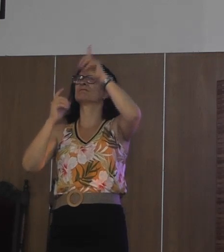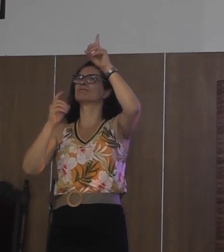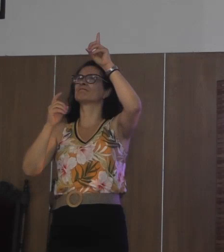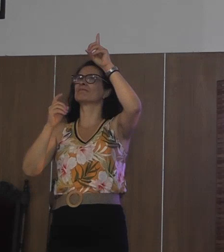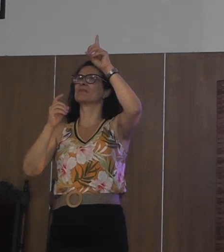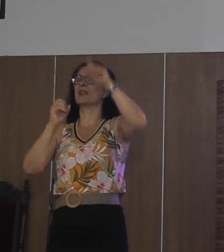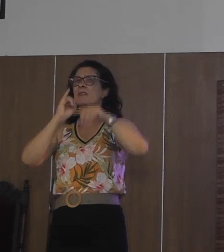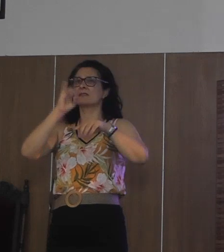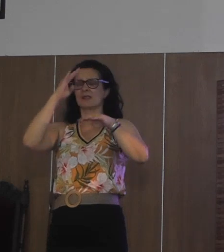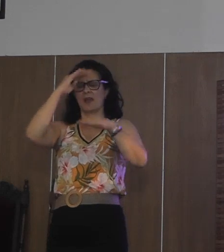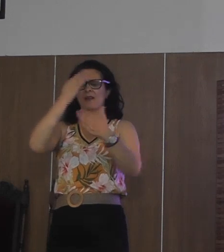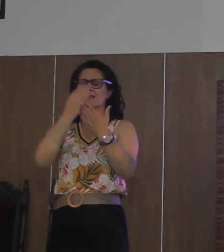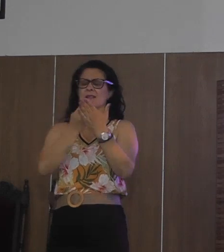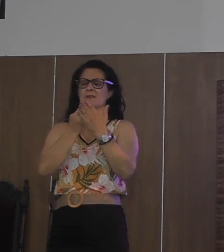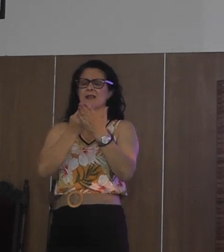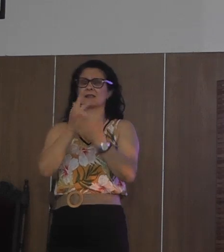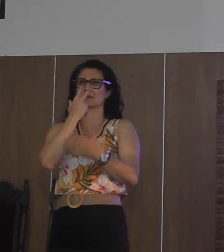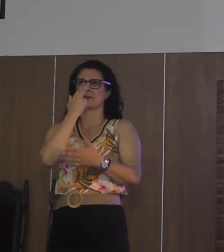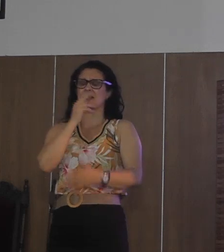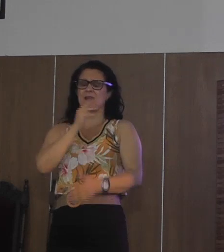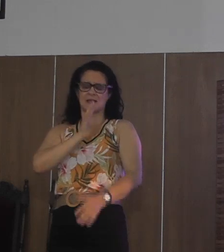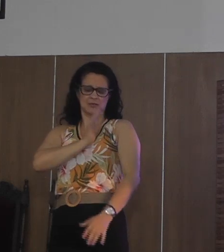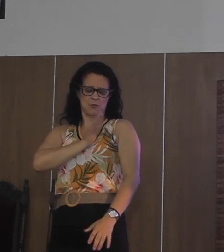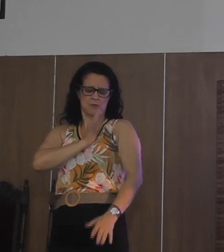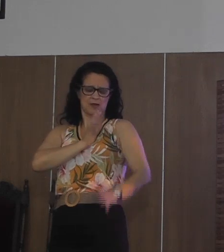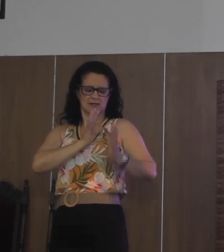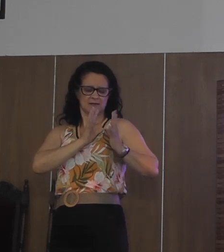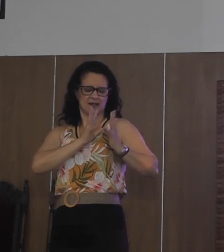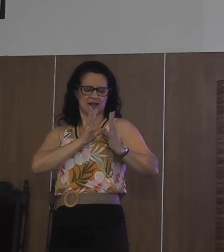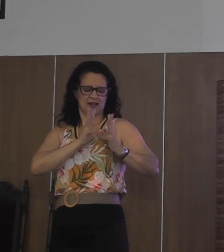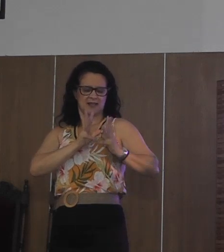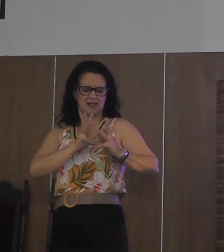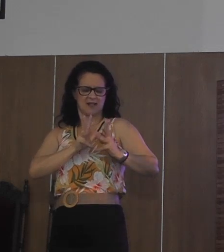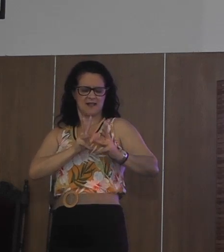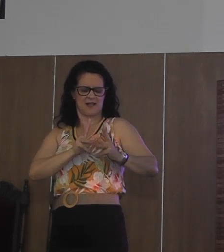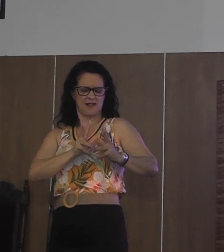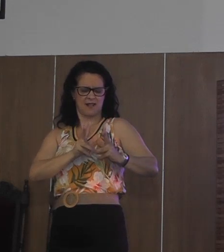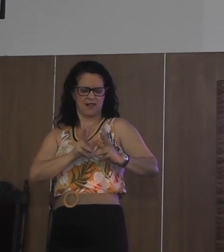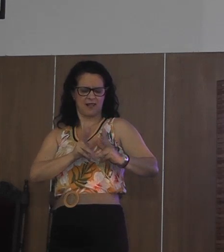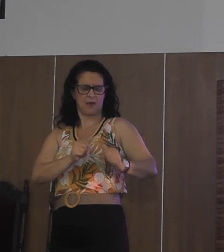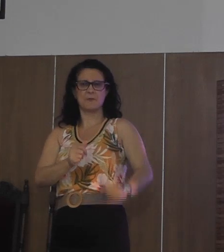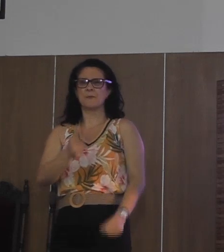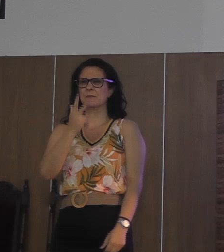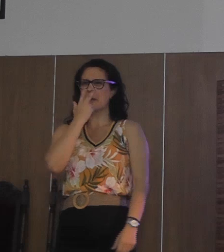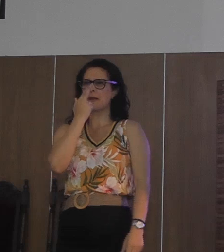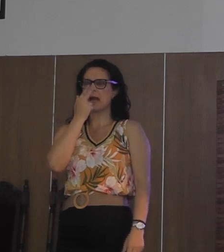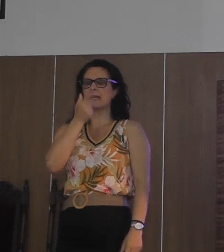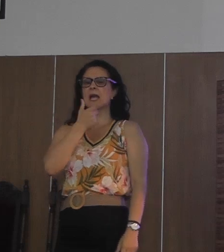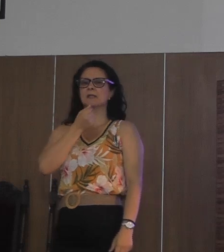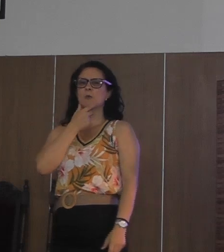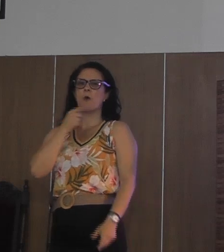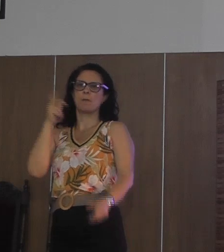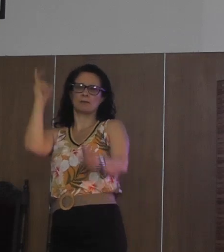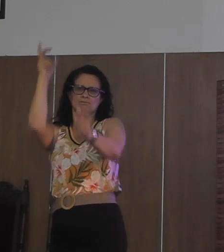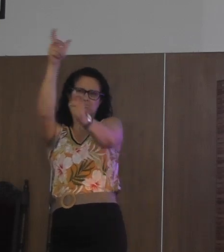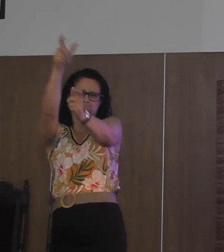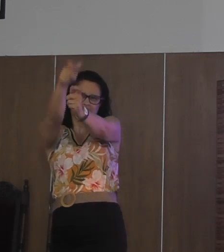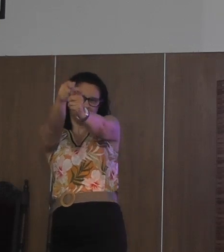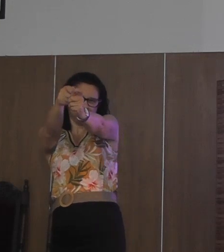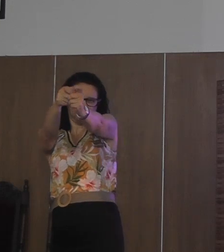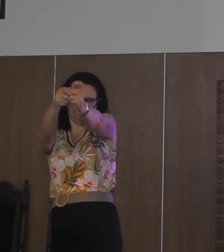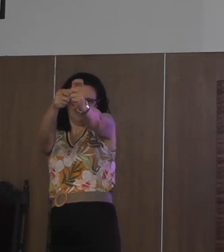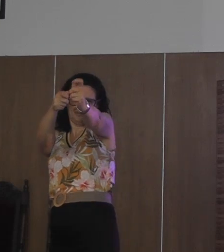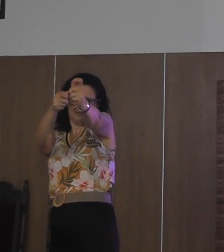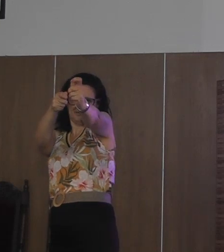É como uma flecha. O arqueiro está com a flecha na mão e está puxando, e está puxando, e está puxando.